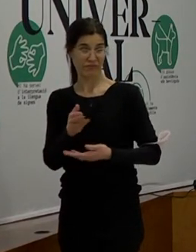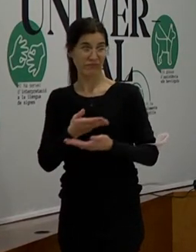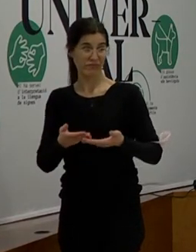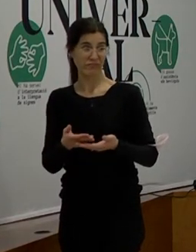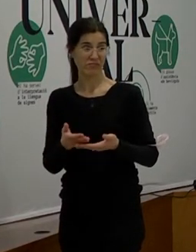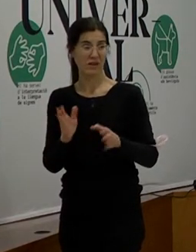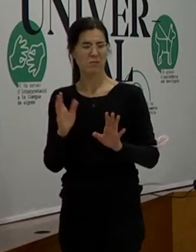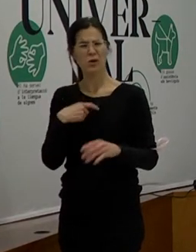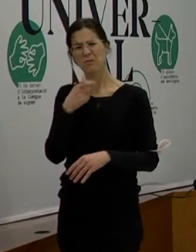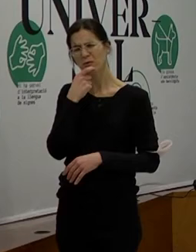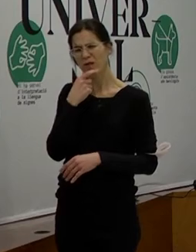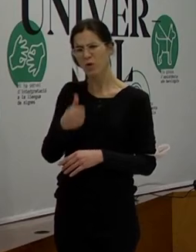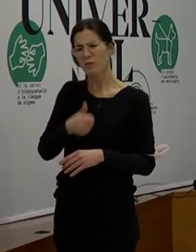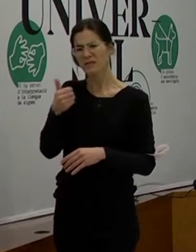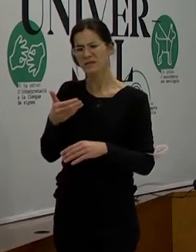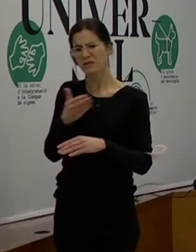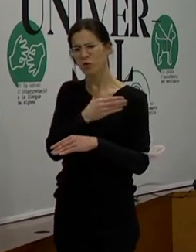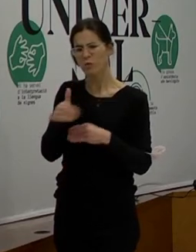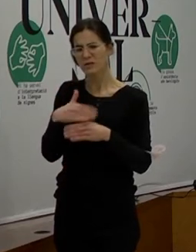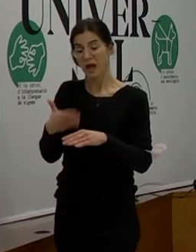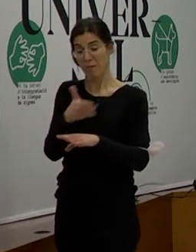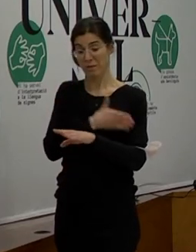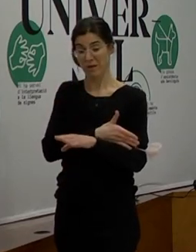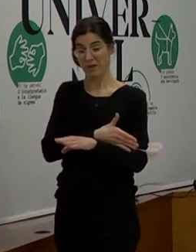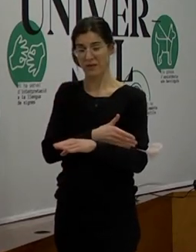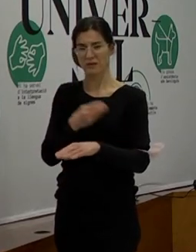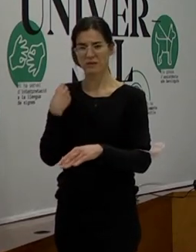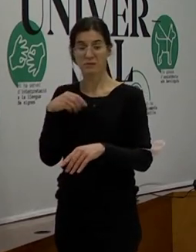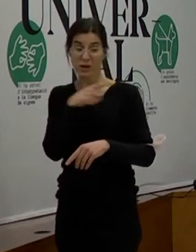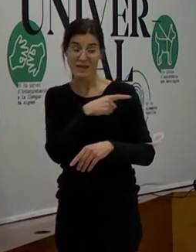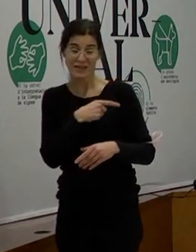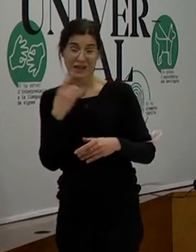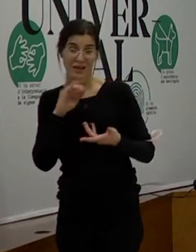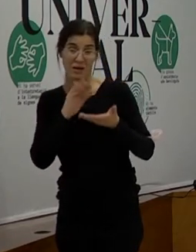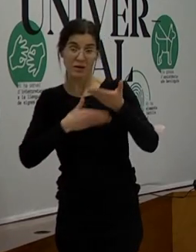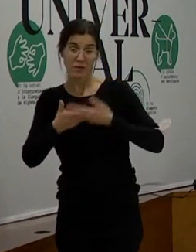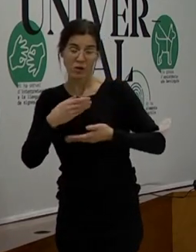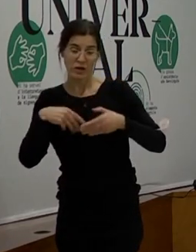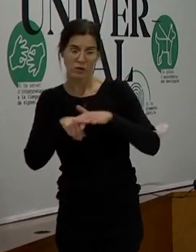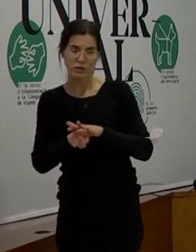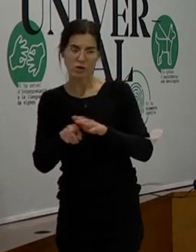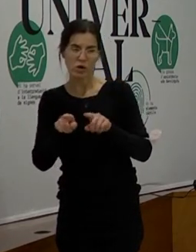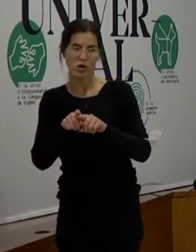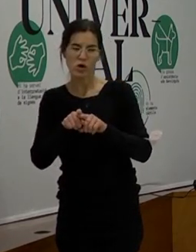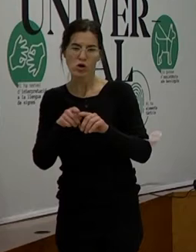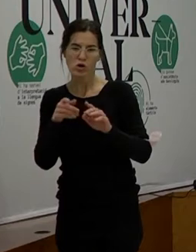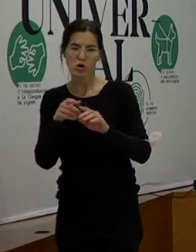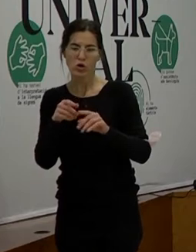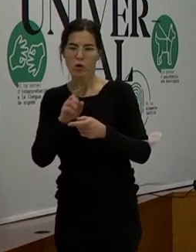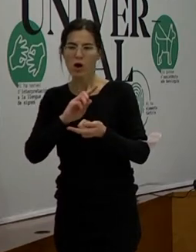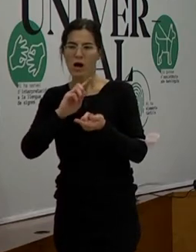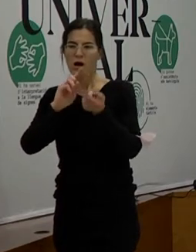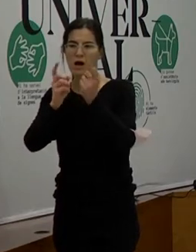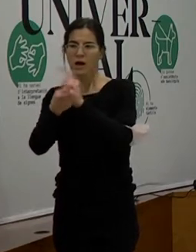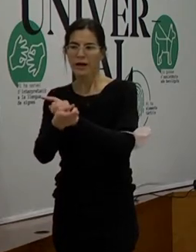però m'agradaria començar abans explicant que aquest canviador inclusiu no substitueix els banys que hi